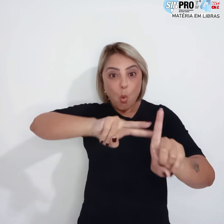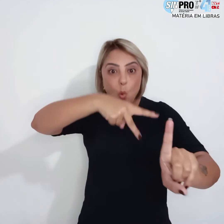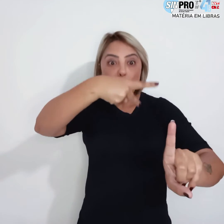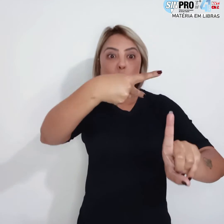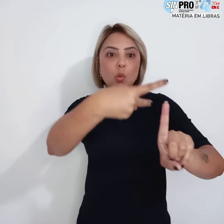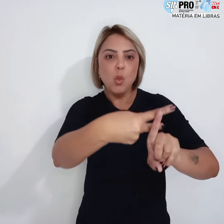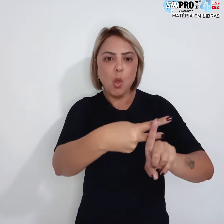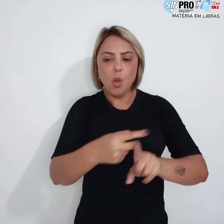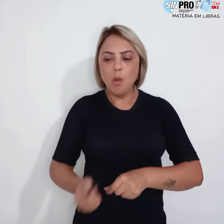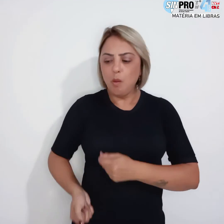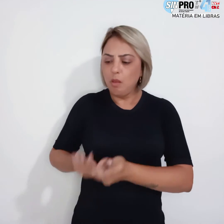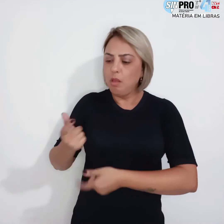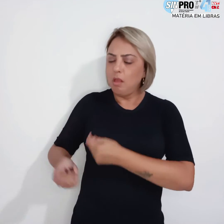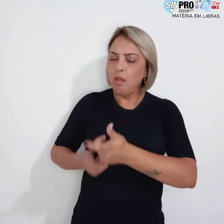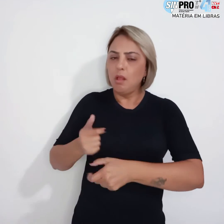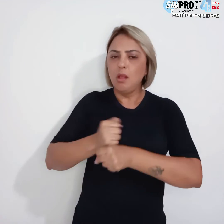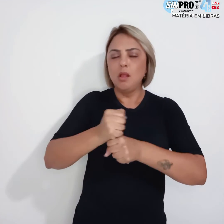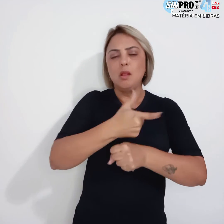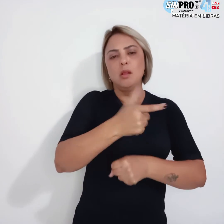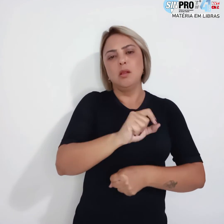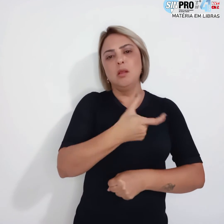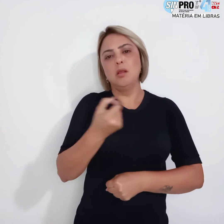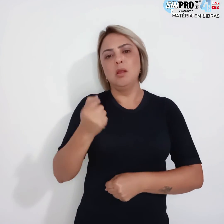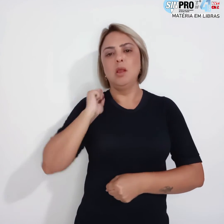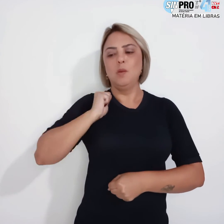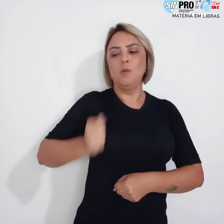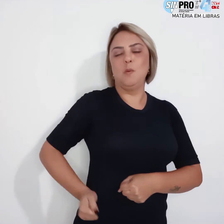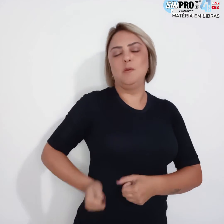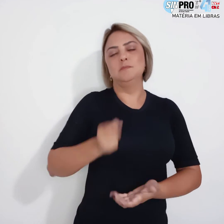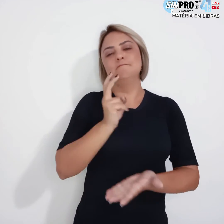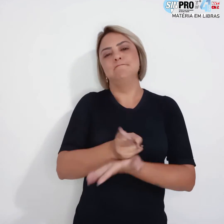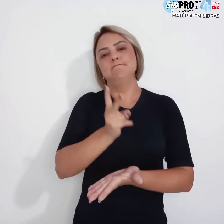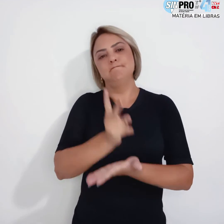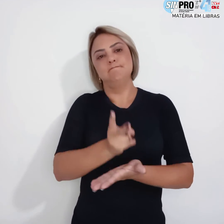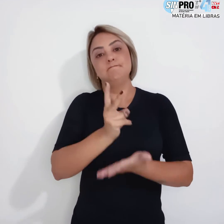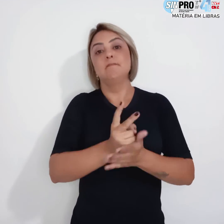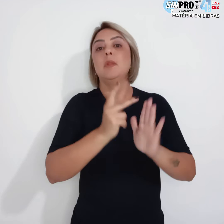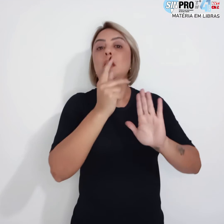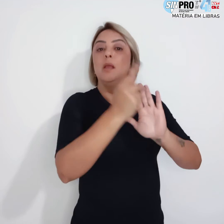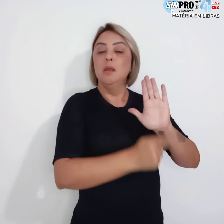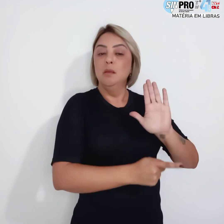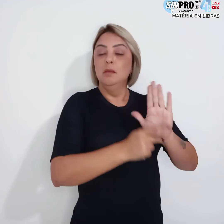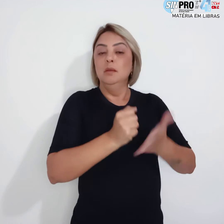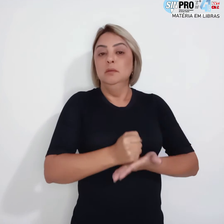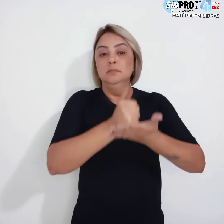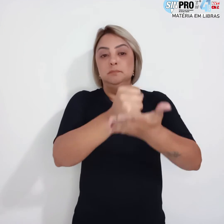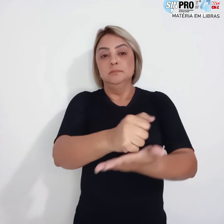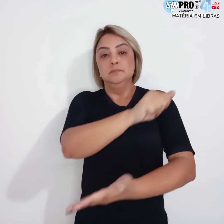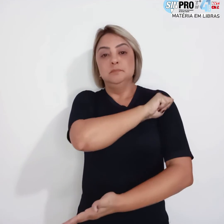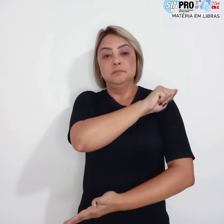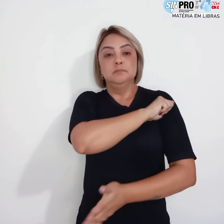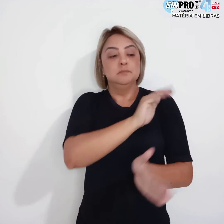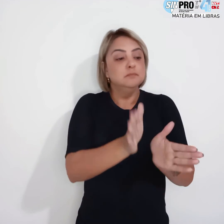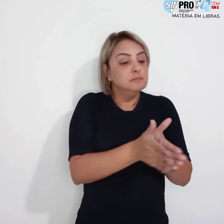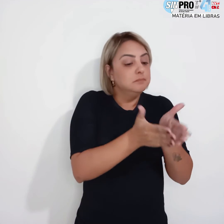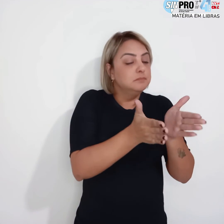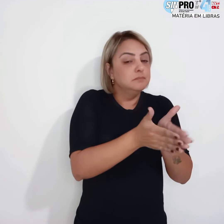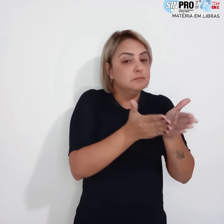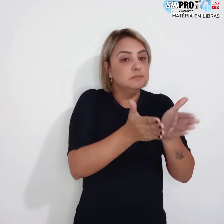foi gasto em 2020 com a Bolsa Permanência, programa de auxílio a alunos de baixa renda em